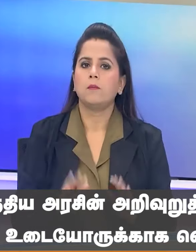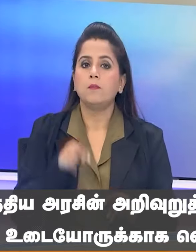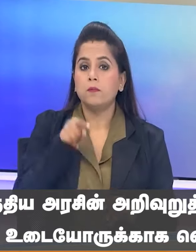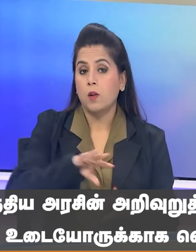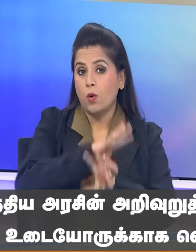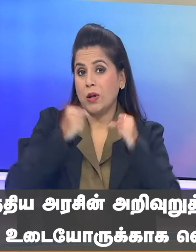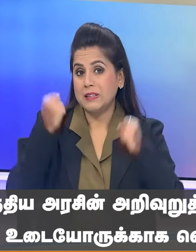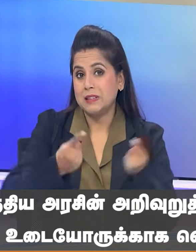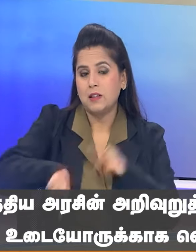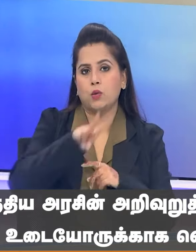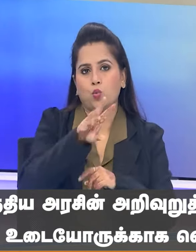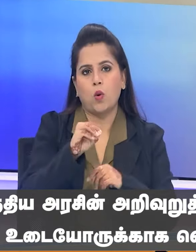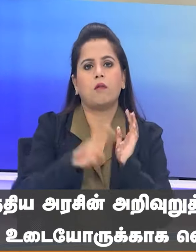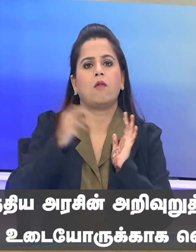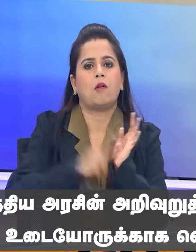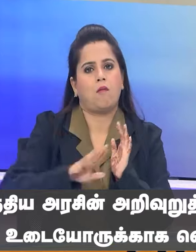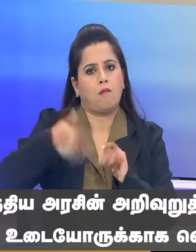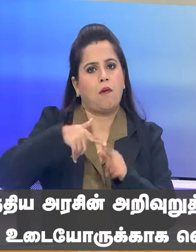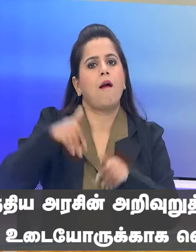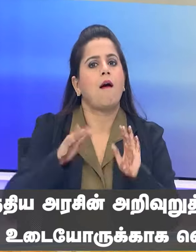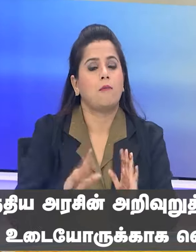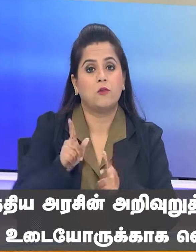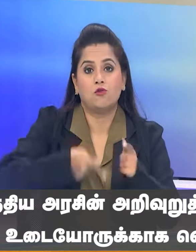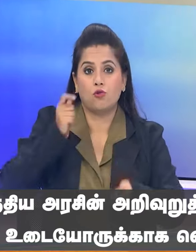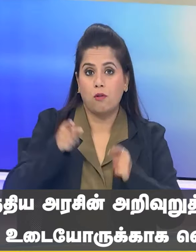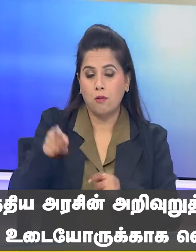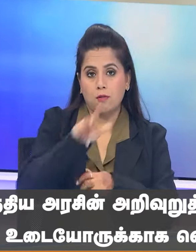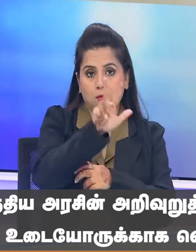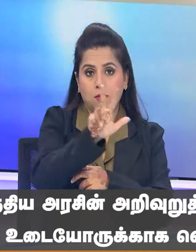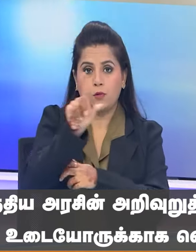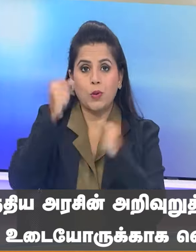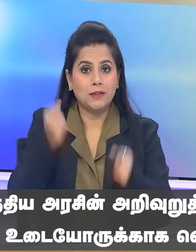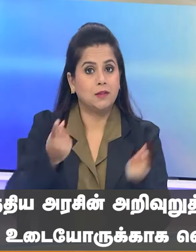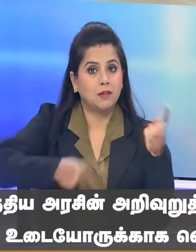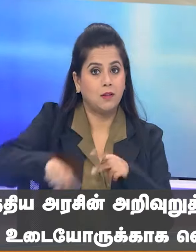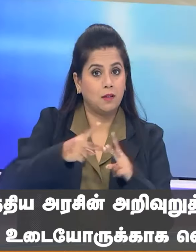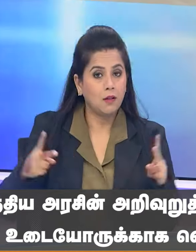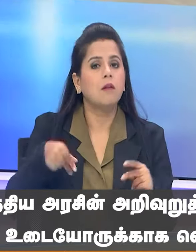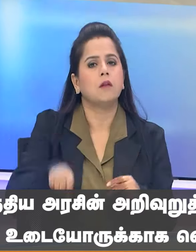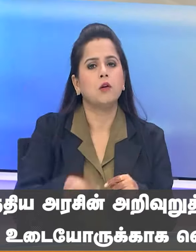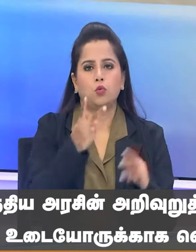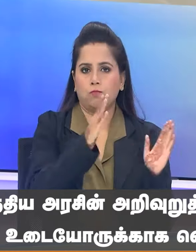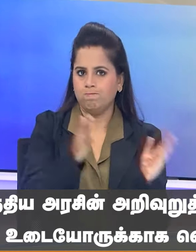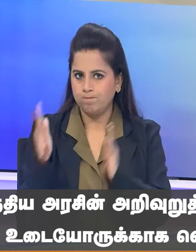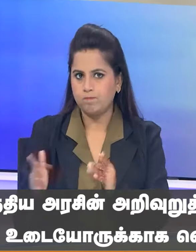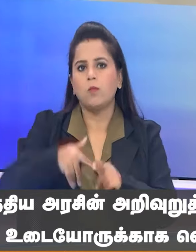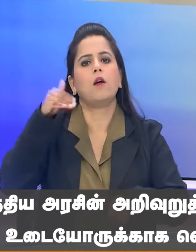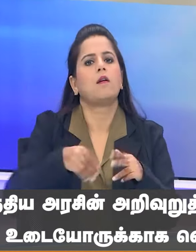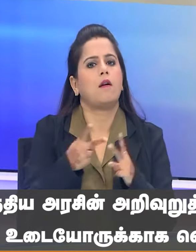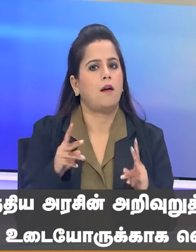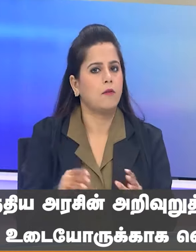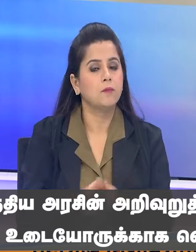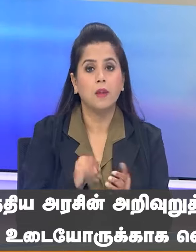इन सभी सीटों पर 20 नवंबर को मतदान होना है झारखंड में 81 विधानसभा सीटों पर दो चरणों में मतदान होना